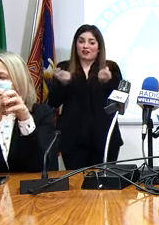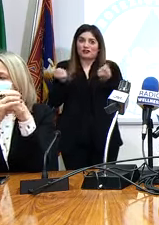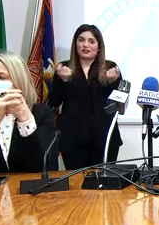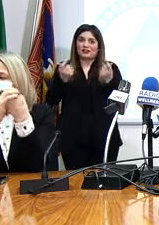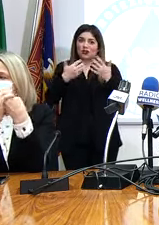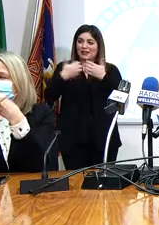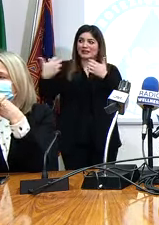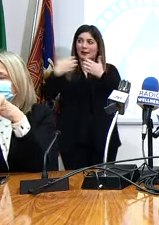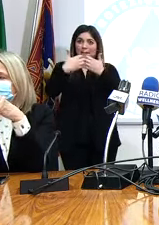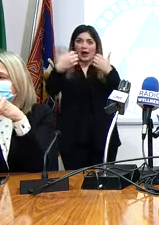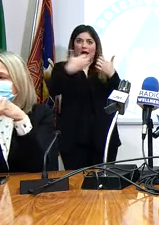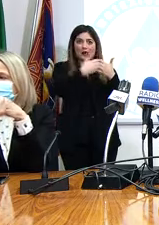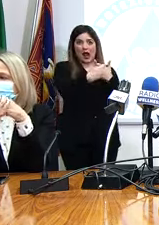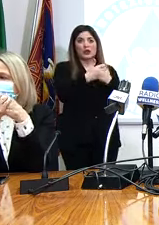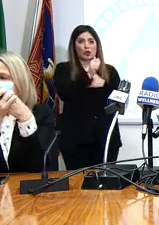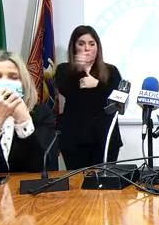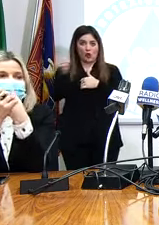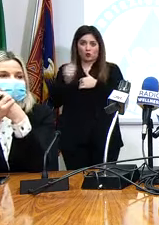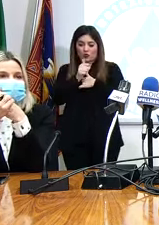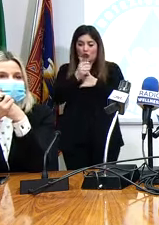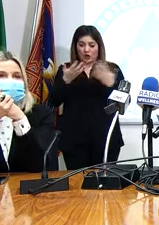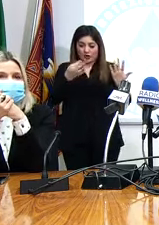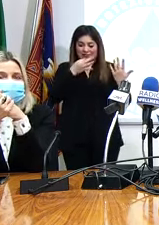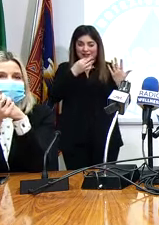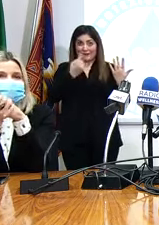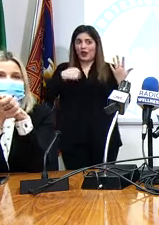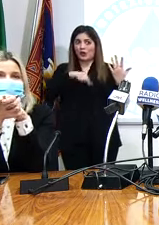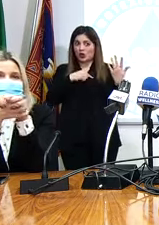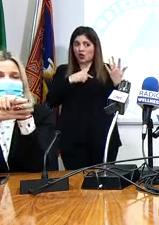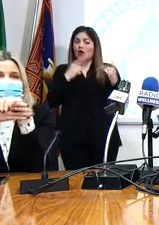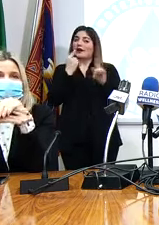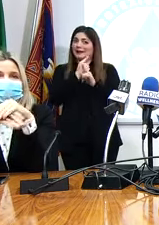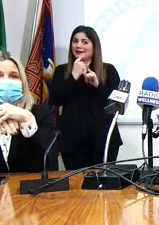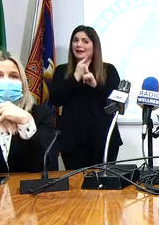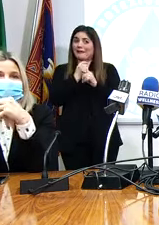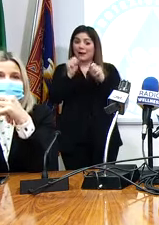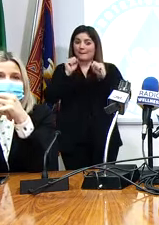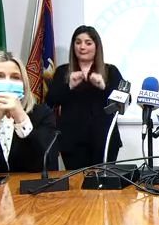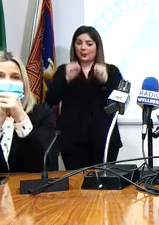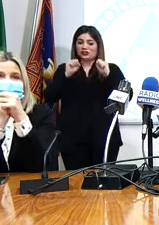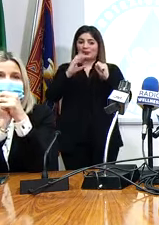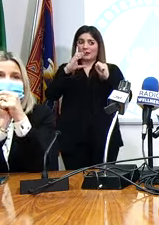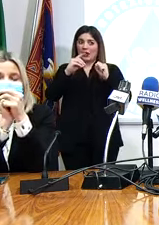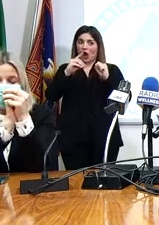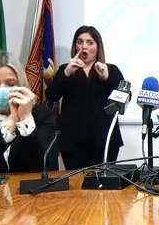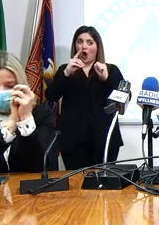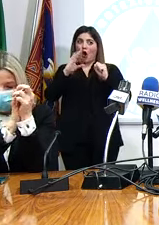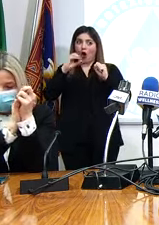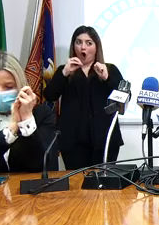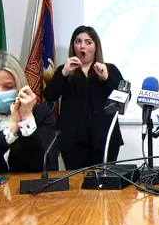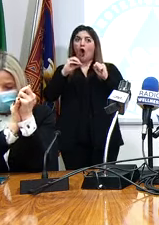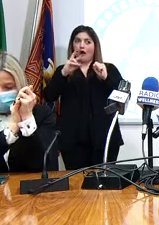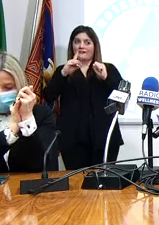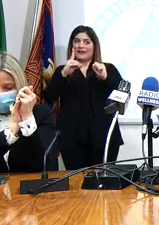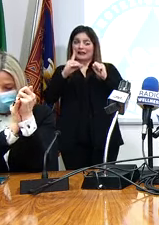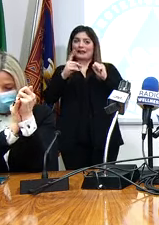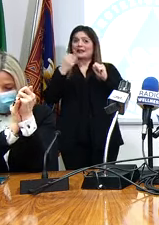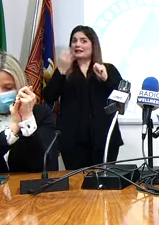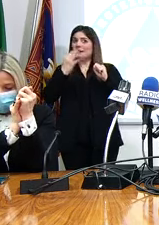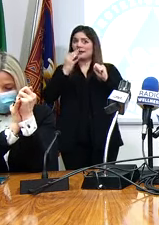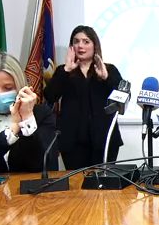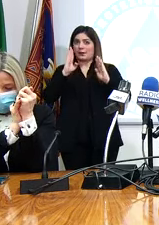no? Dobbiamo salvaguardare la nostra potenzialità sul Covid, soprattutto in una fase emergenziale. Cioè, se